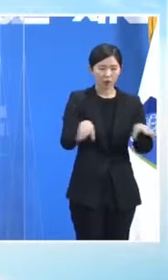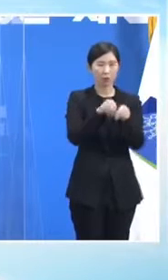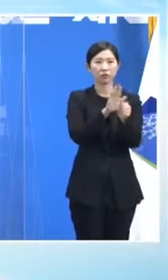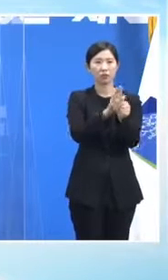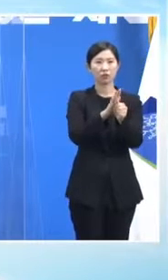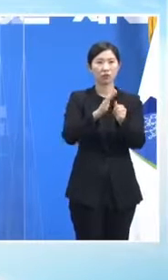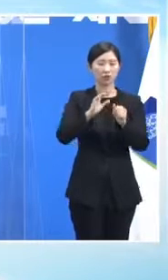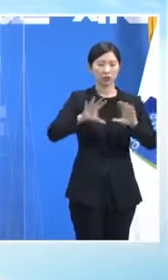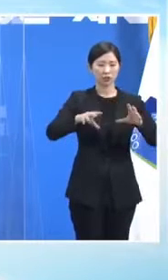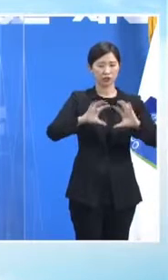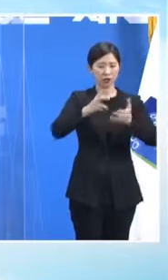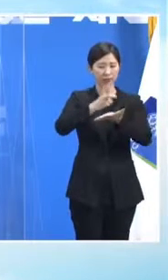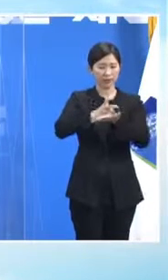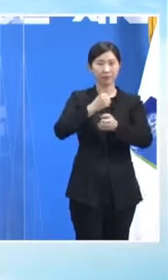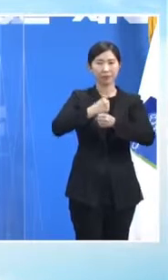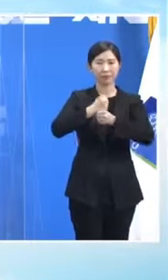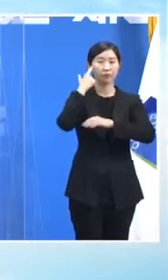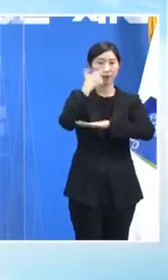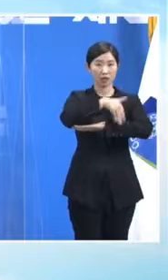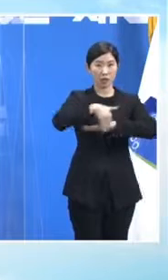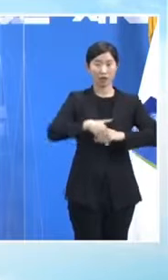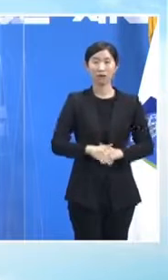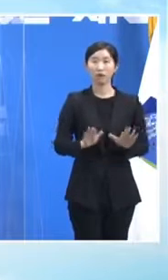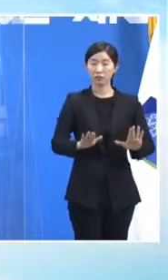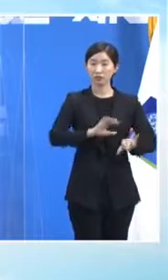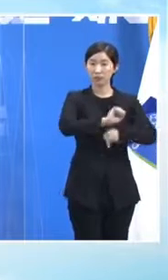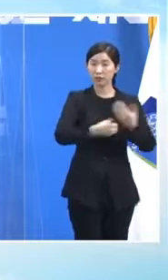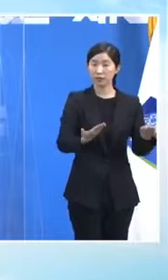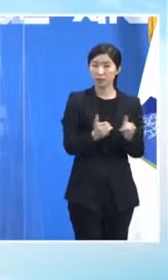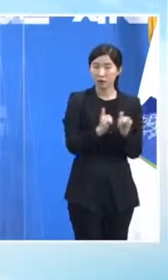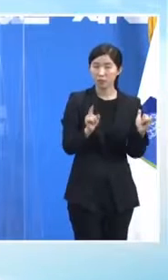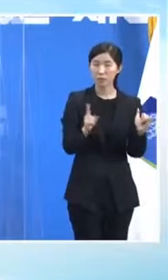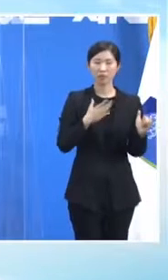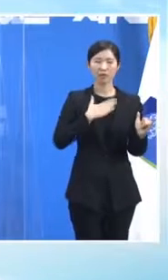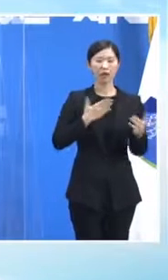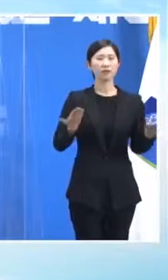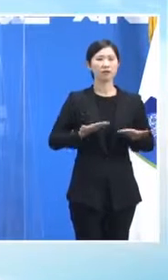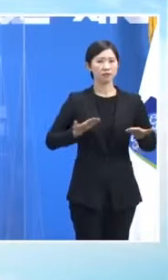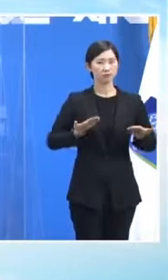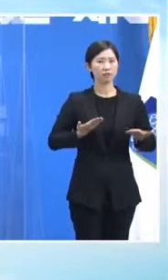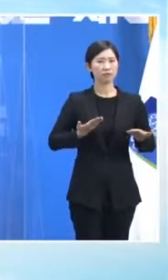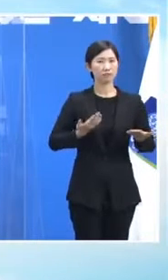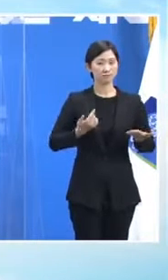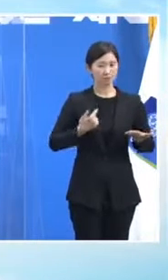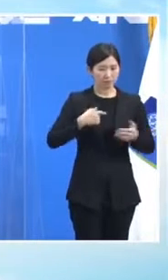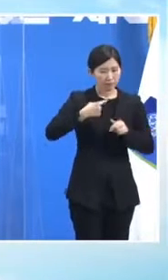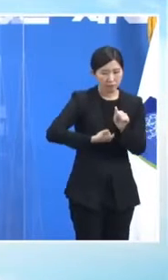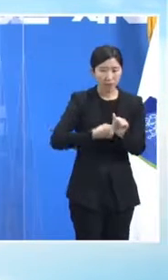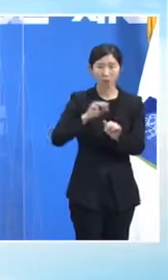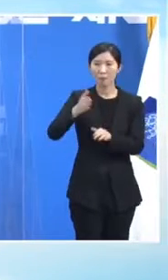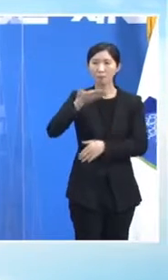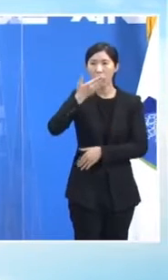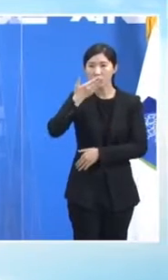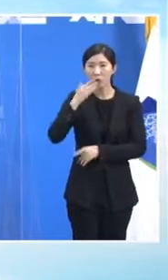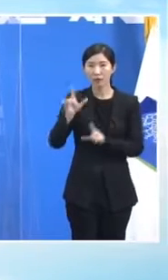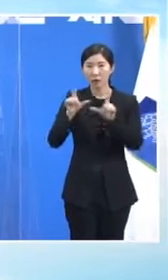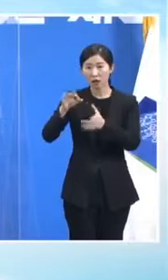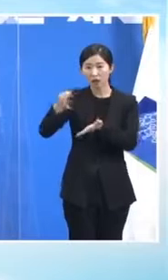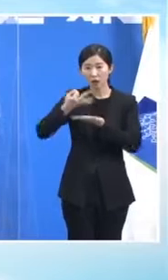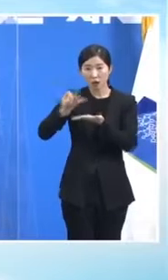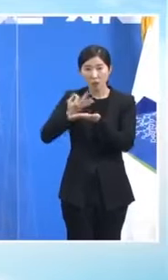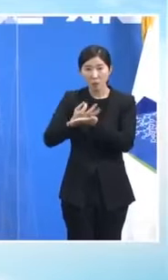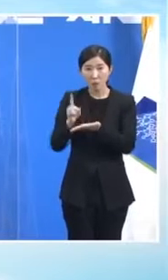계획입니다. 현재 프리랜서는 자신의 노동력을 제공하여 생계를 유지한다는 점에서는 근로자와 유사한